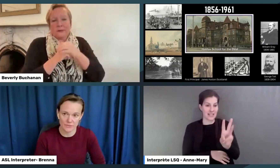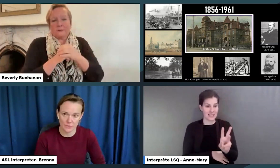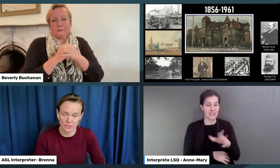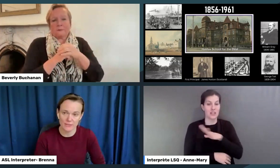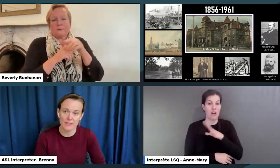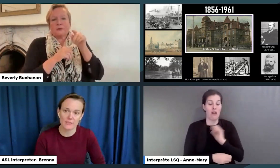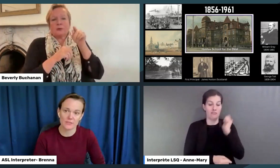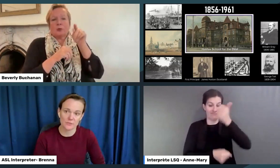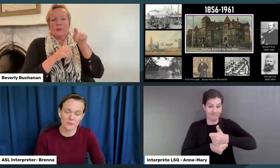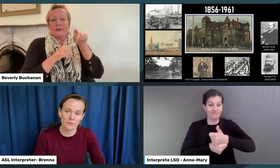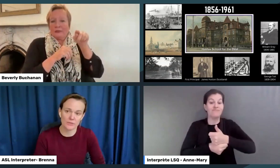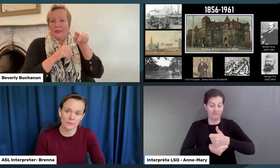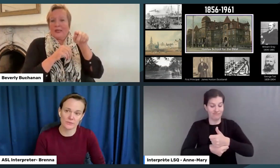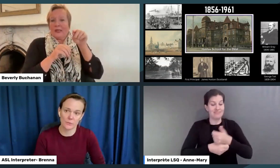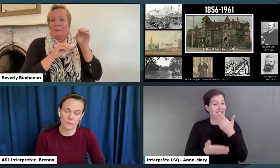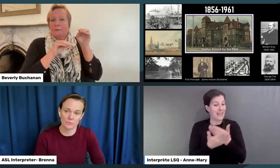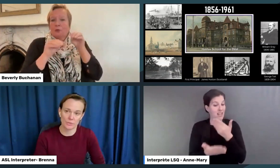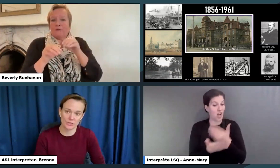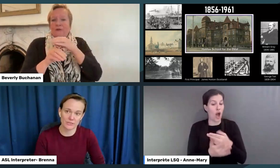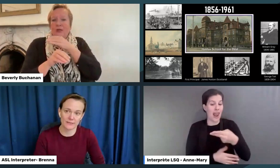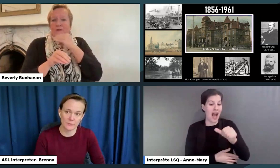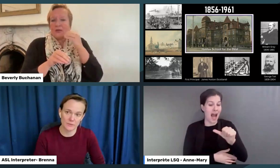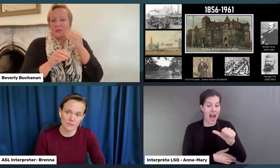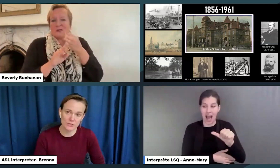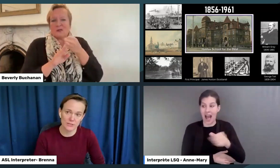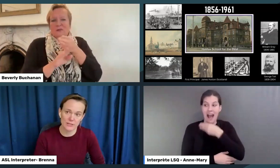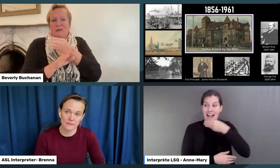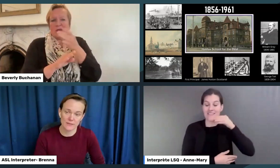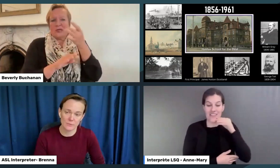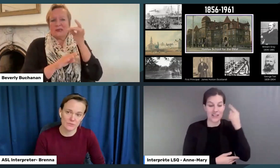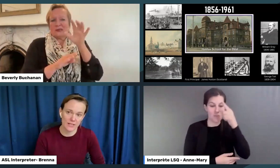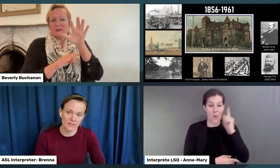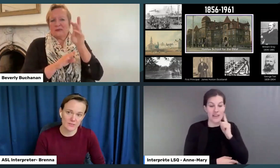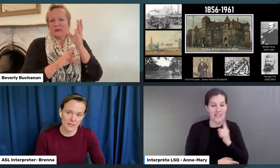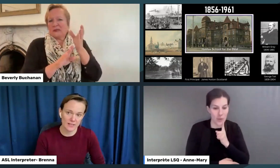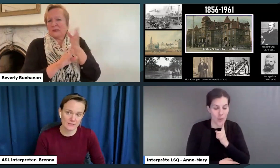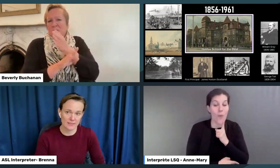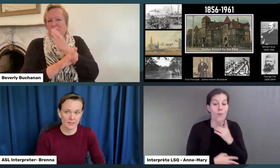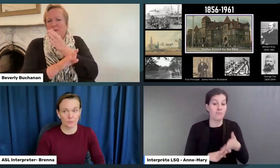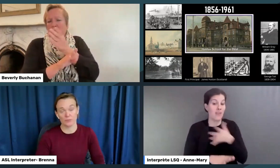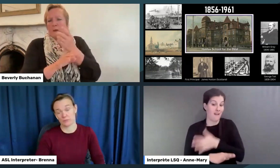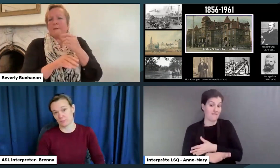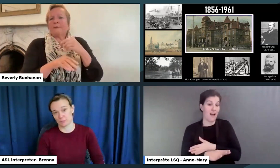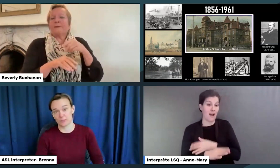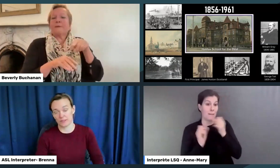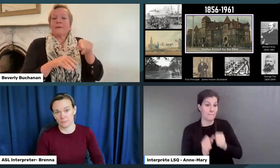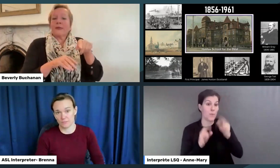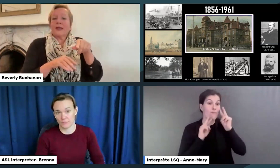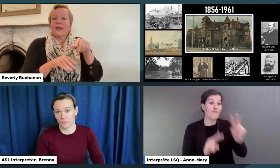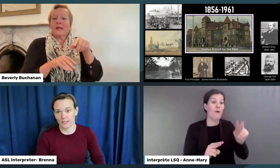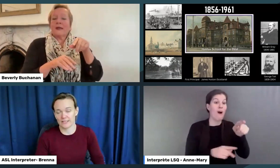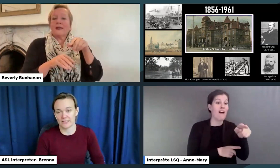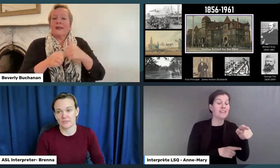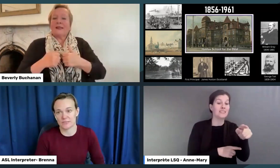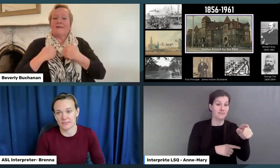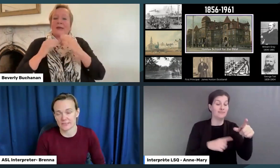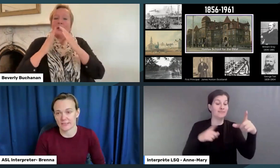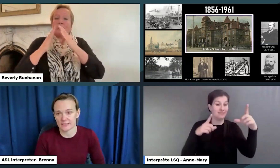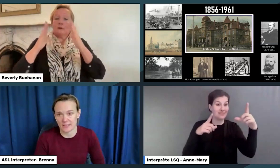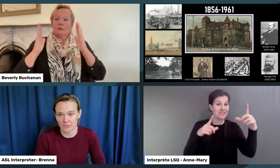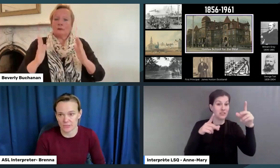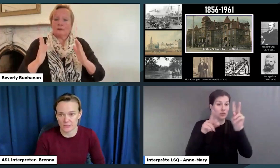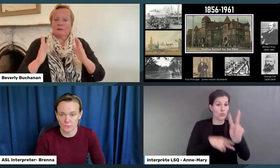vers Nouvelle-Écosse. Ils utilisent l'ancienne langue des signes des Britanniques. Ils ont déménagé à Halifax